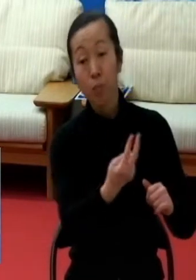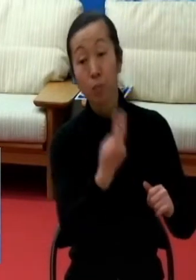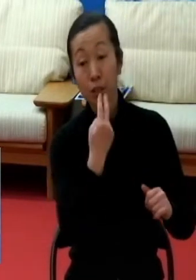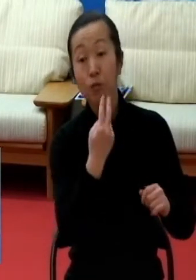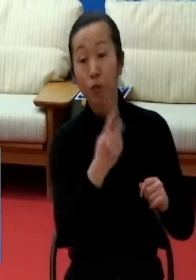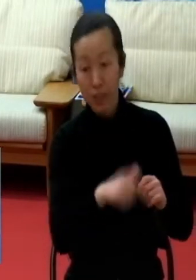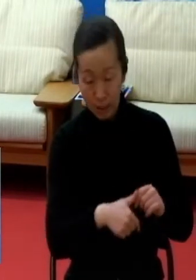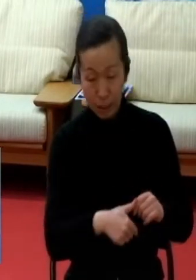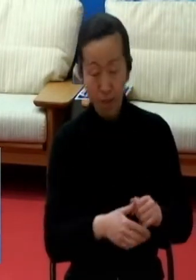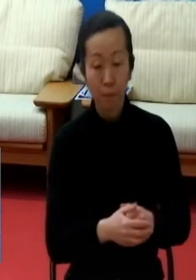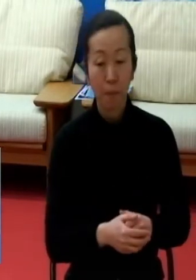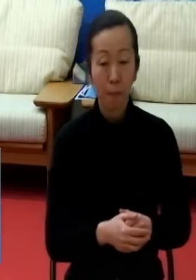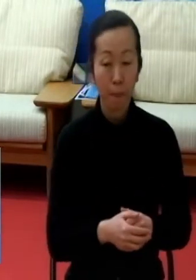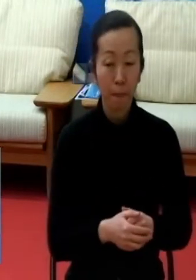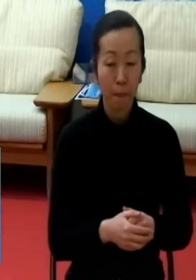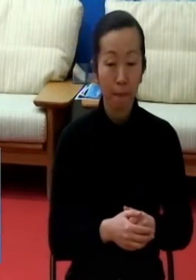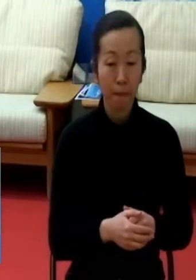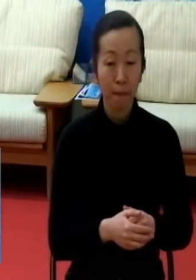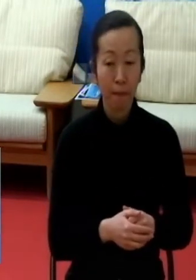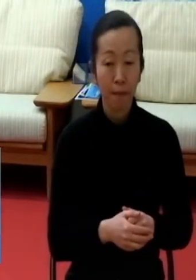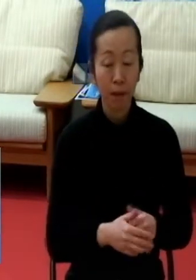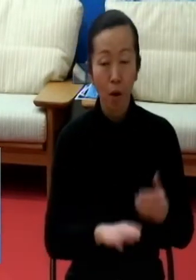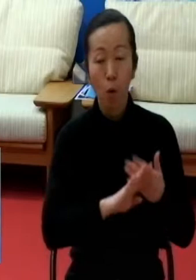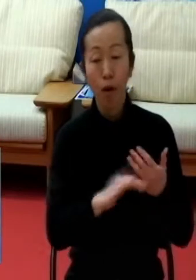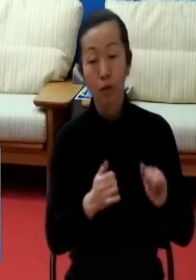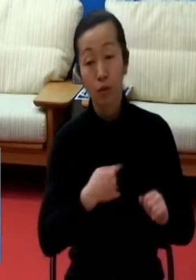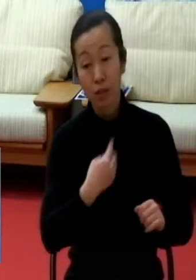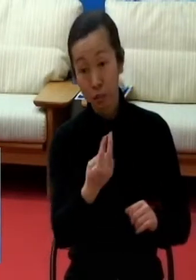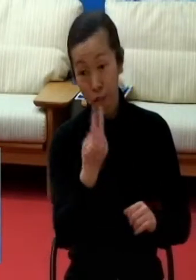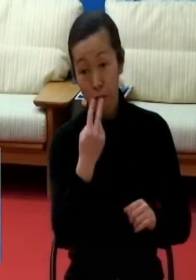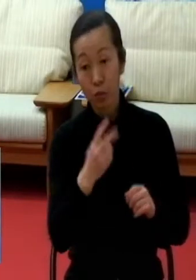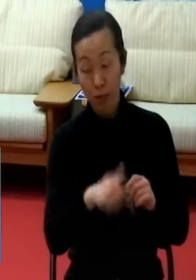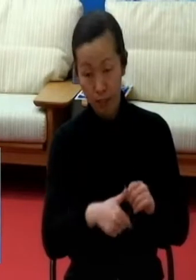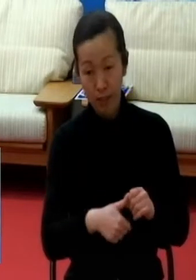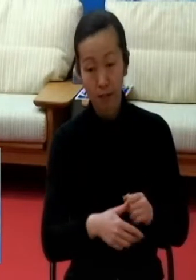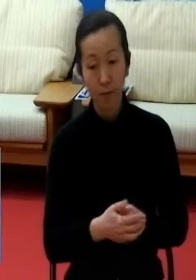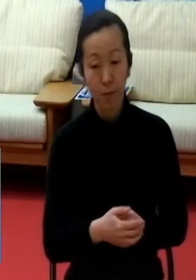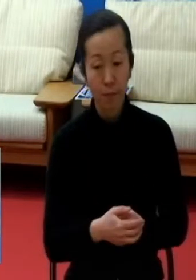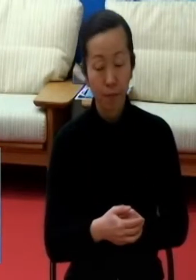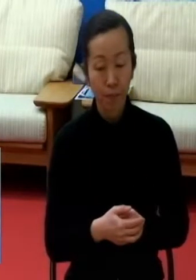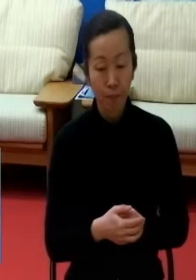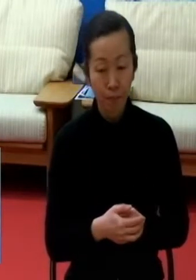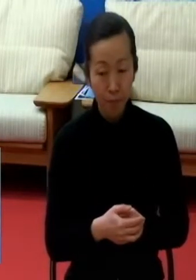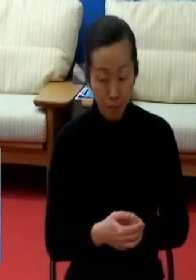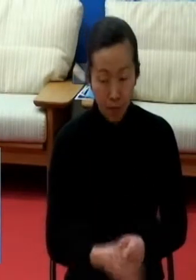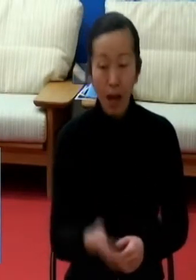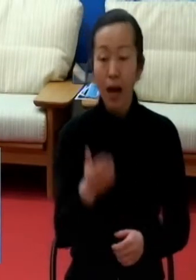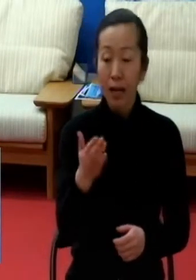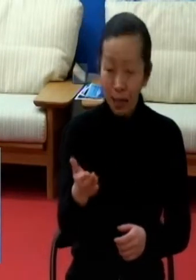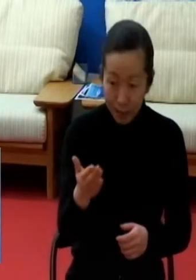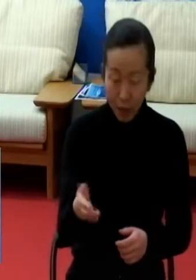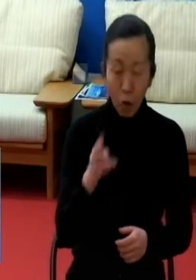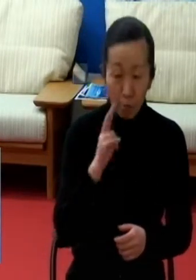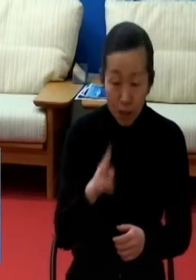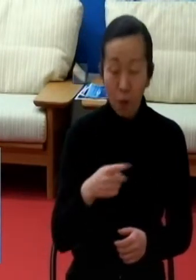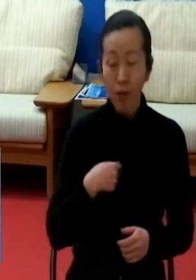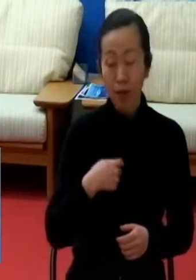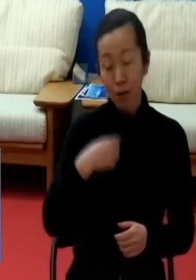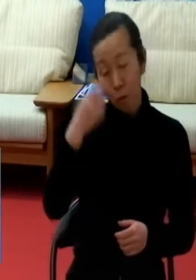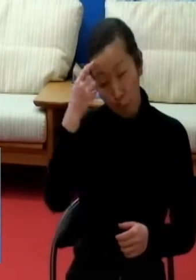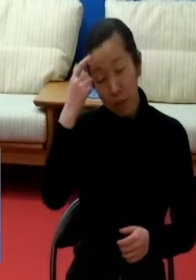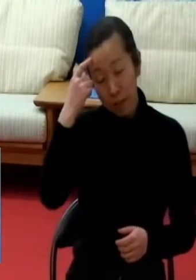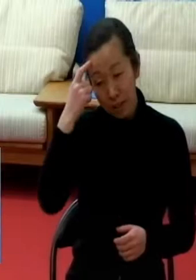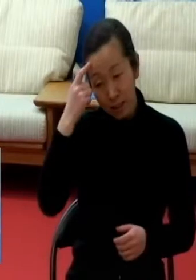저 사람으로서는 최선을 다하는구나. あの人の力では最善を尽くしたと。 그게 보여져야 됩니다. それ